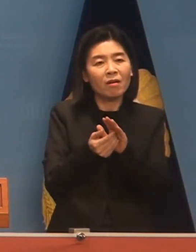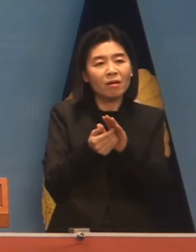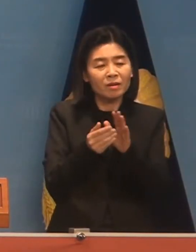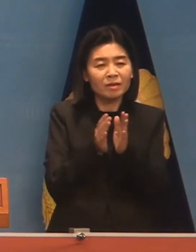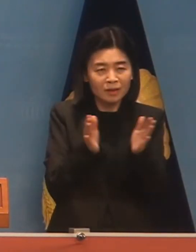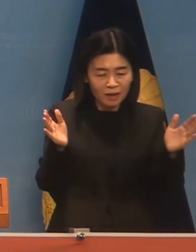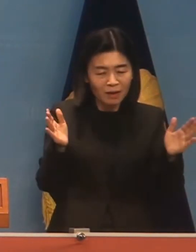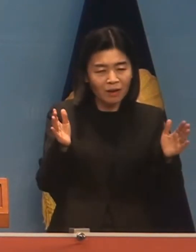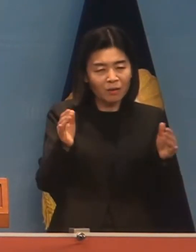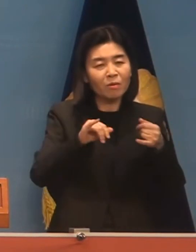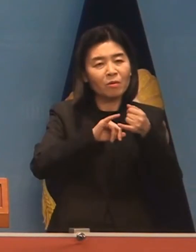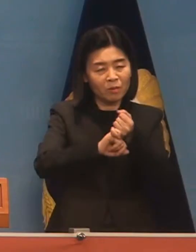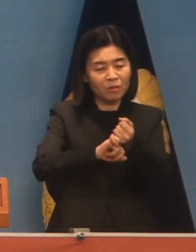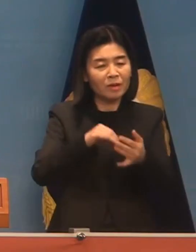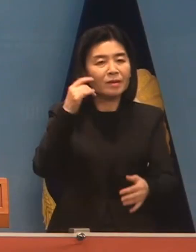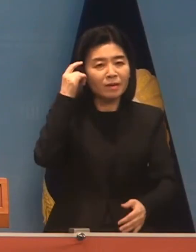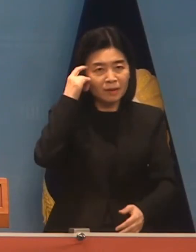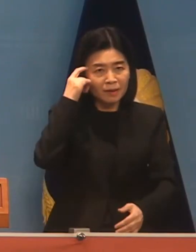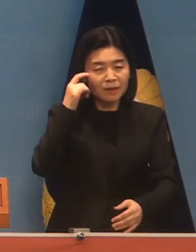된다고 저는 생각하고 있습니다.